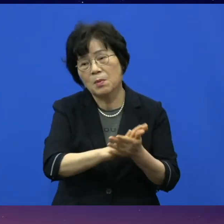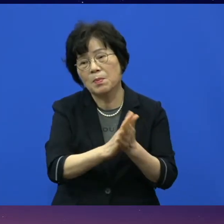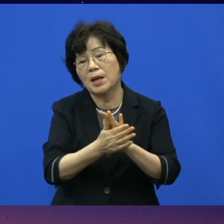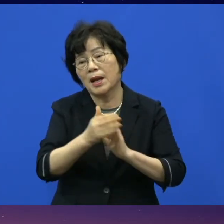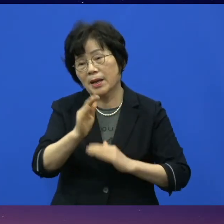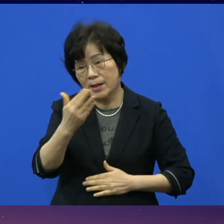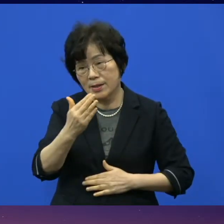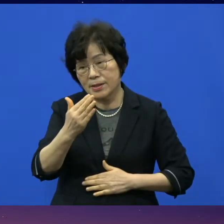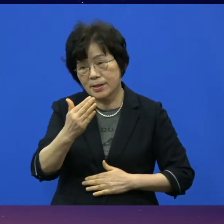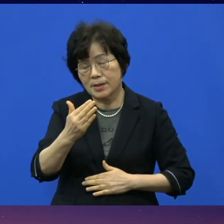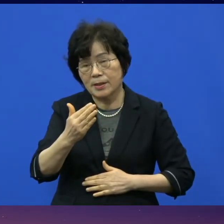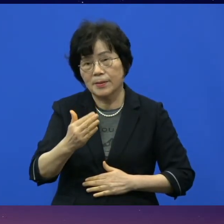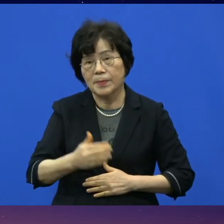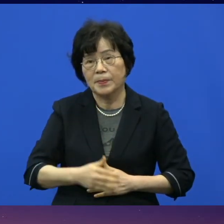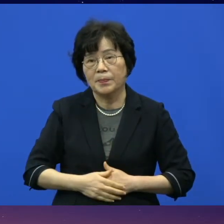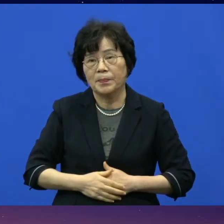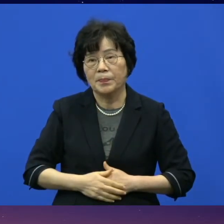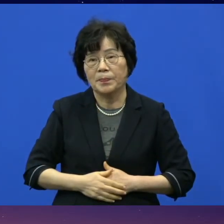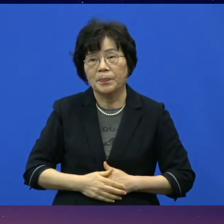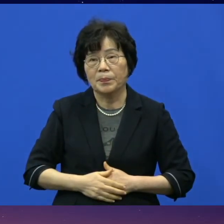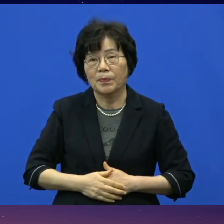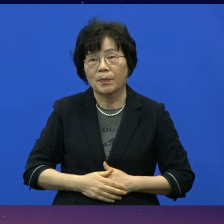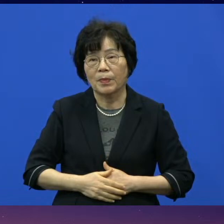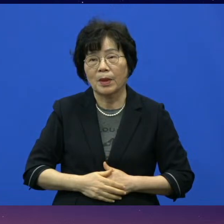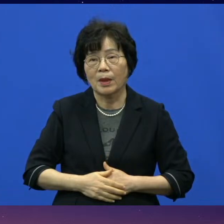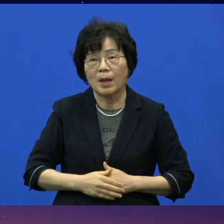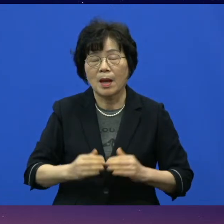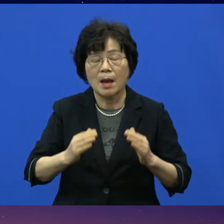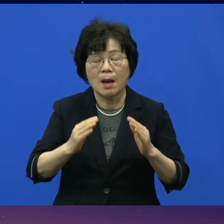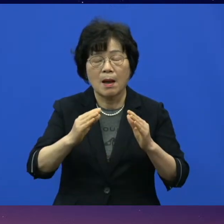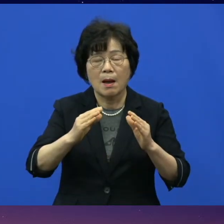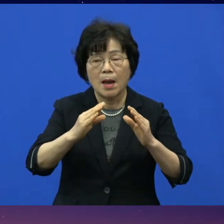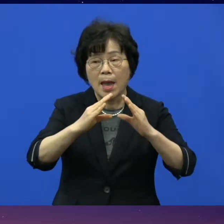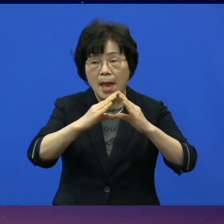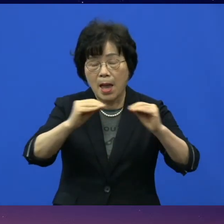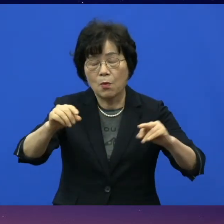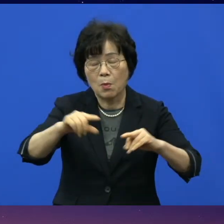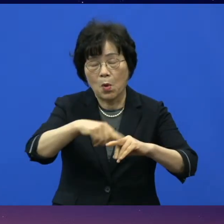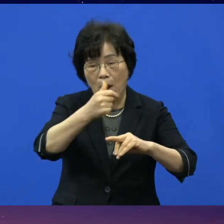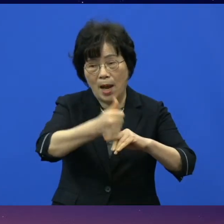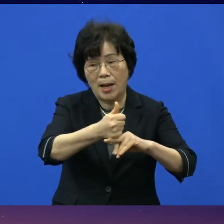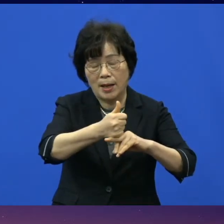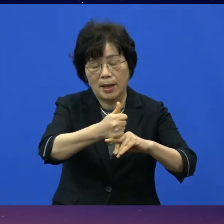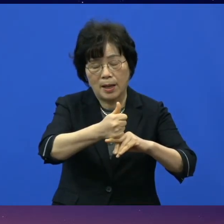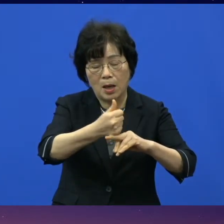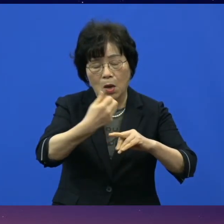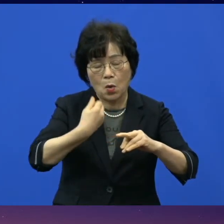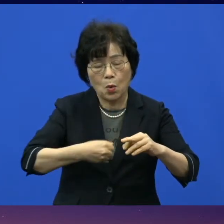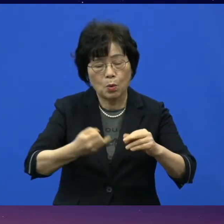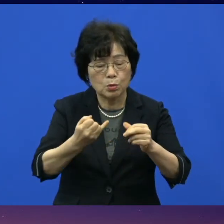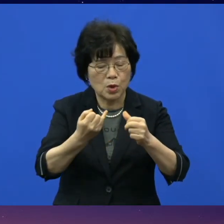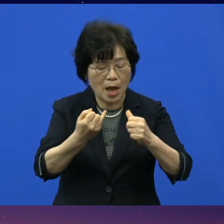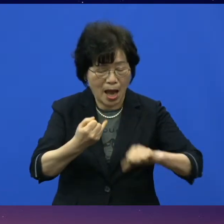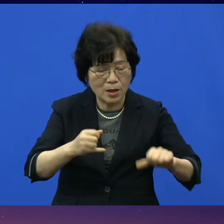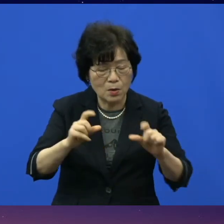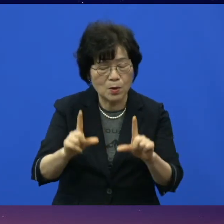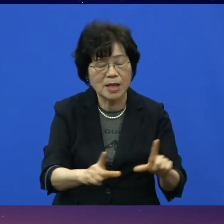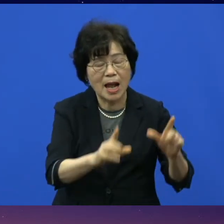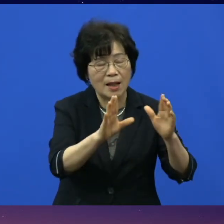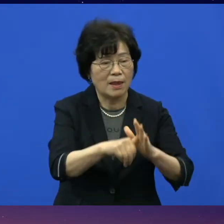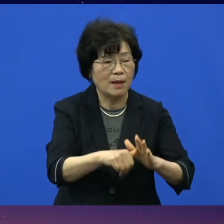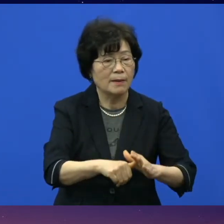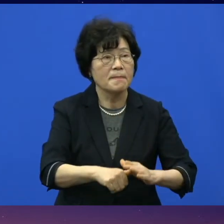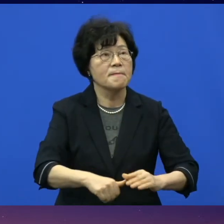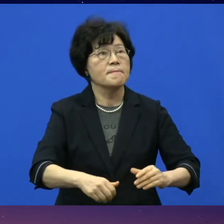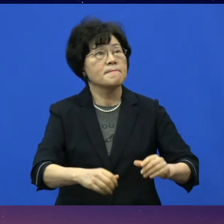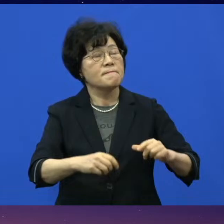그 기세등등하던 바로 공주의 아들의 그 기세등등함이 없어요. 완전히 깨어져 있는 거죠. 그래서